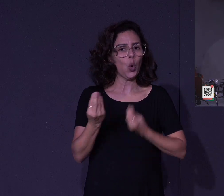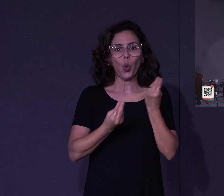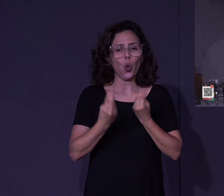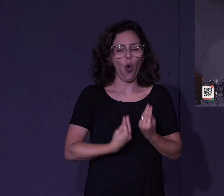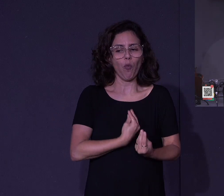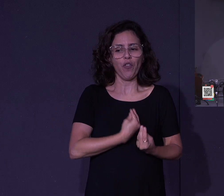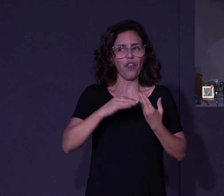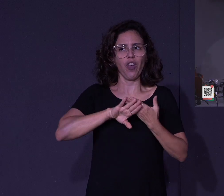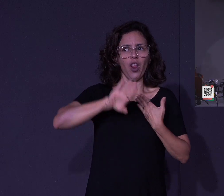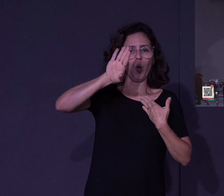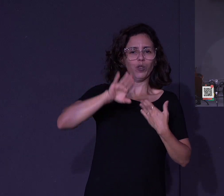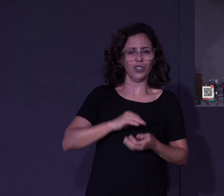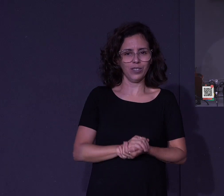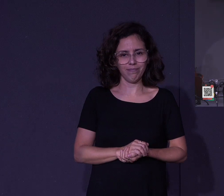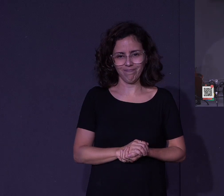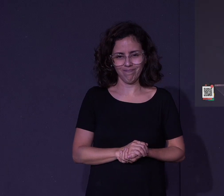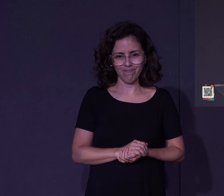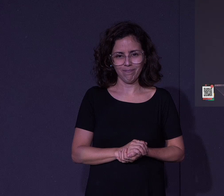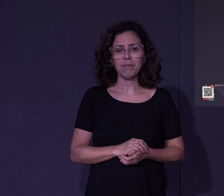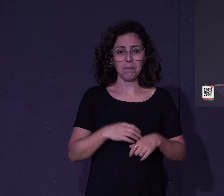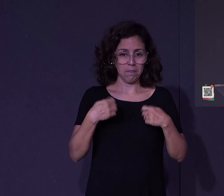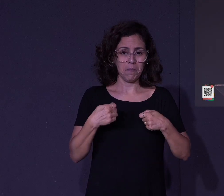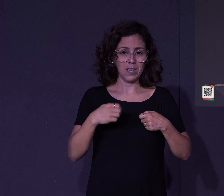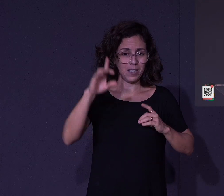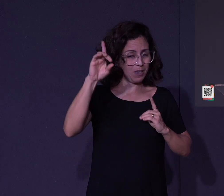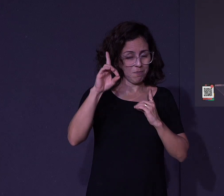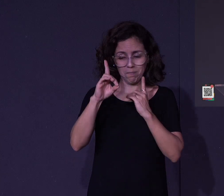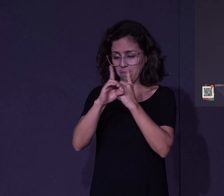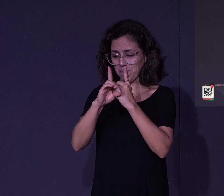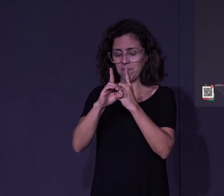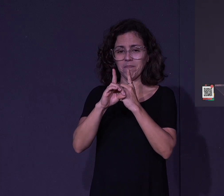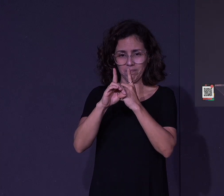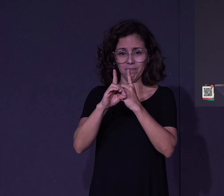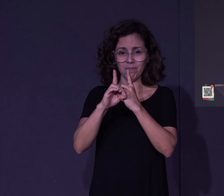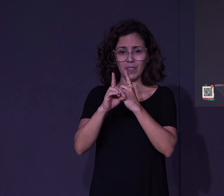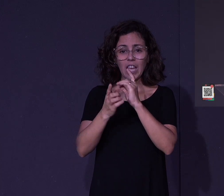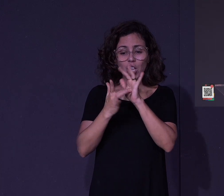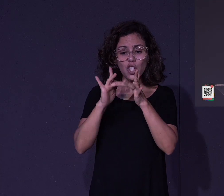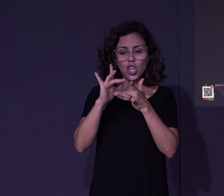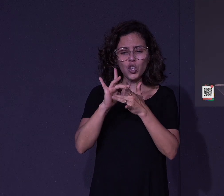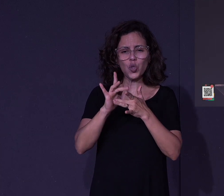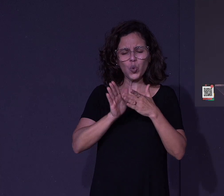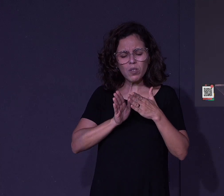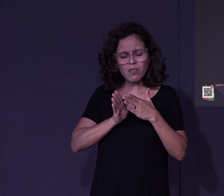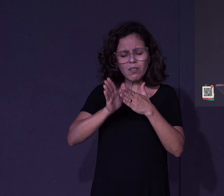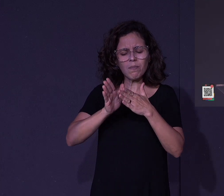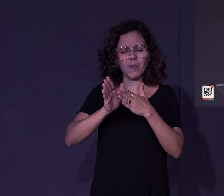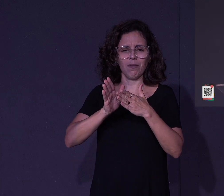Ele não é para os momentos difíceis. Ele é o único caminho que nos leva a Deus. Ele é a razão da nossa